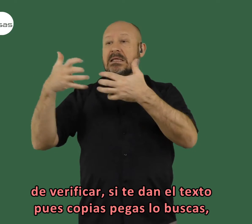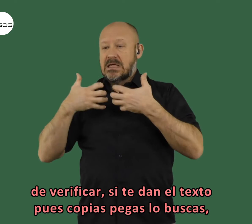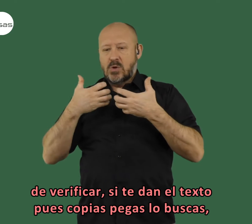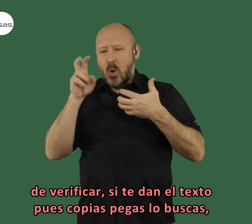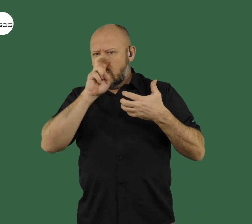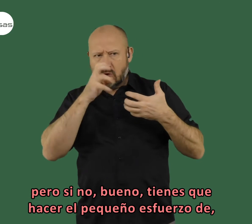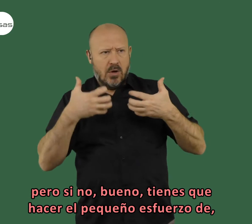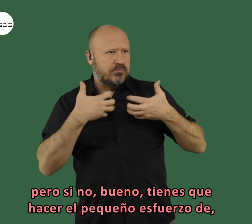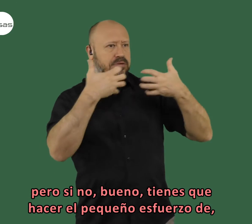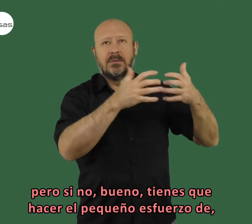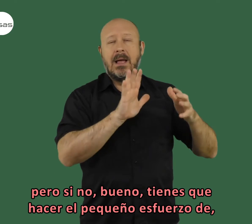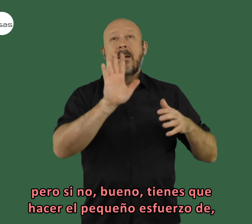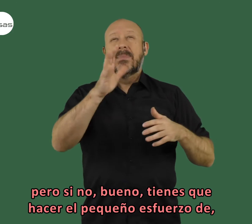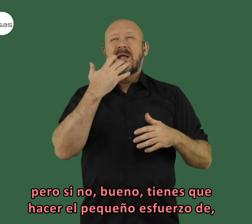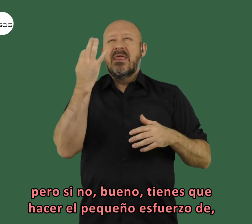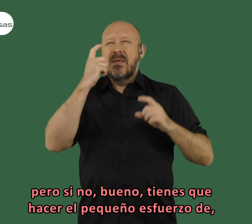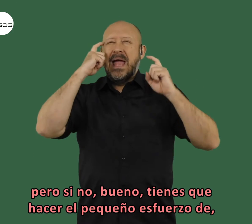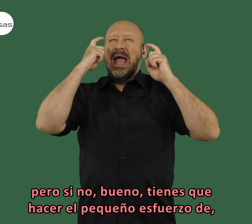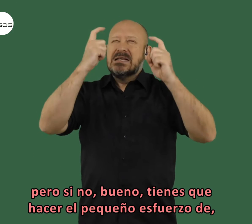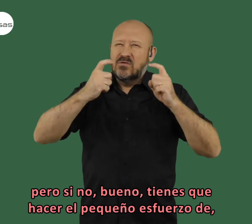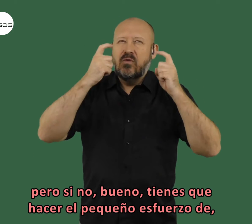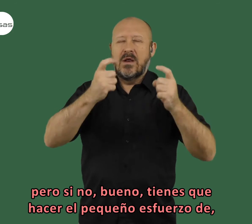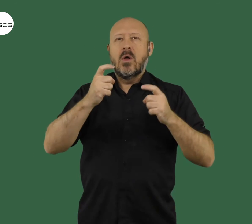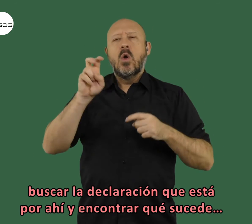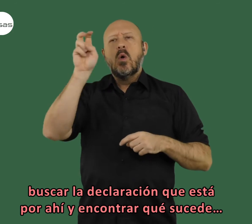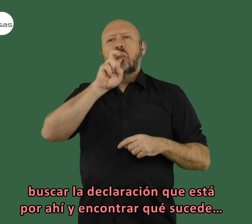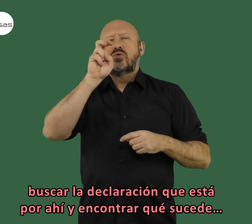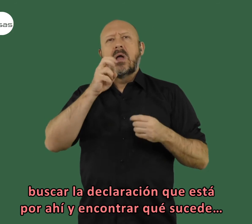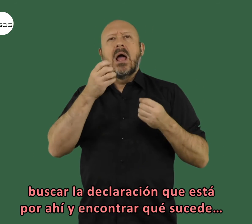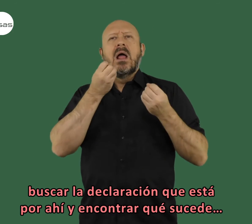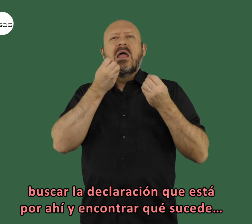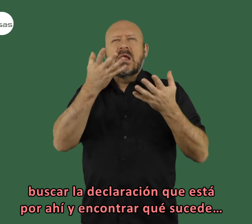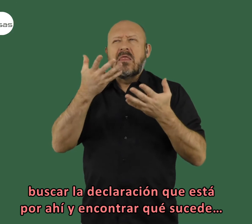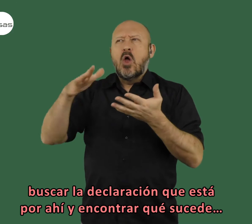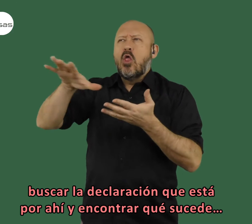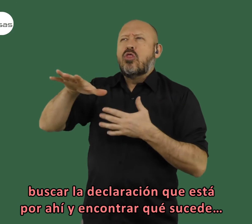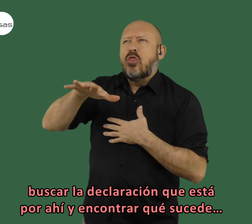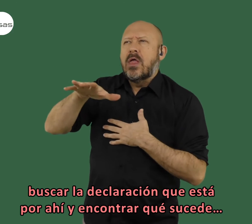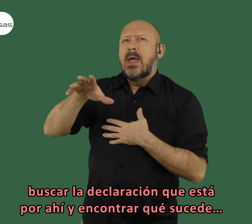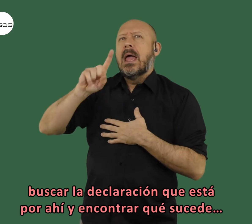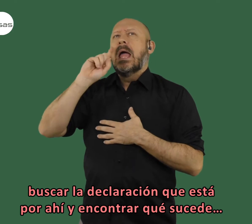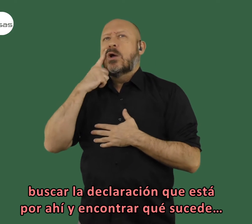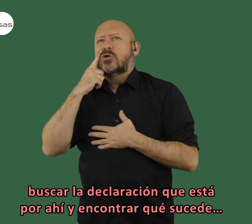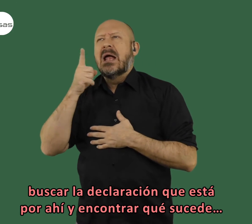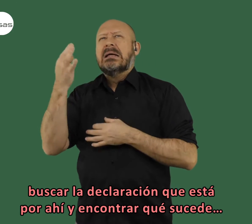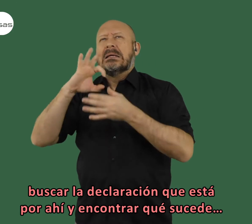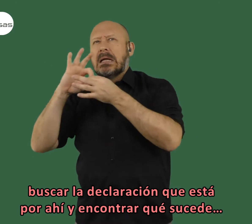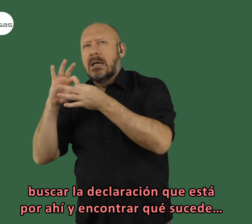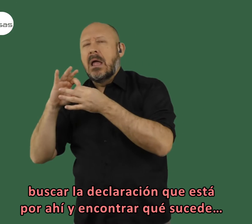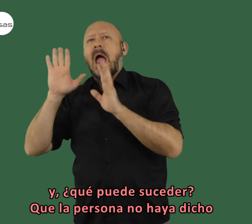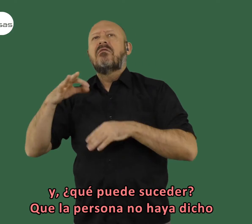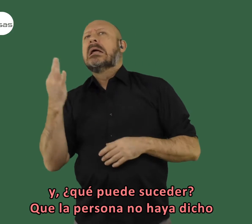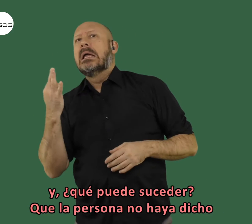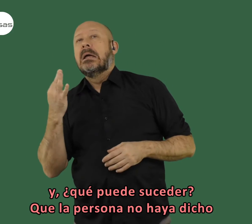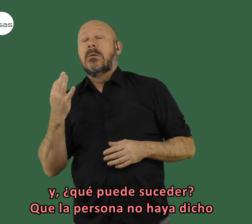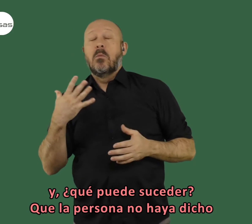pues copias, pegas, lo buscas, pero si no, bueno, tienes que hacer el pequeño esfuerzo de buscar la declaración que está por ahí y encontrar qué sucede.